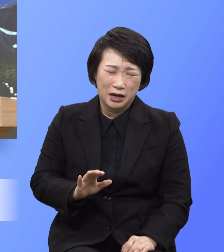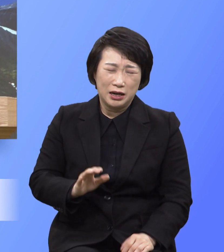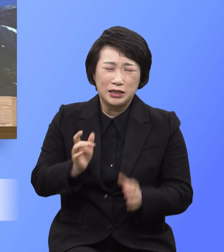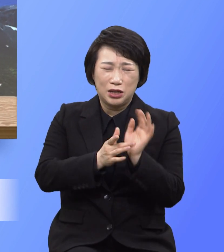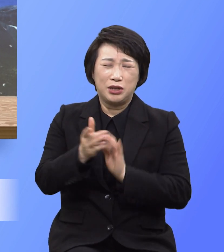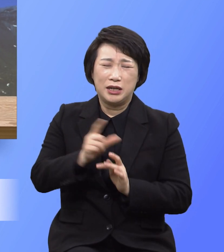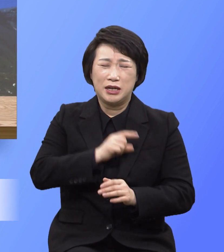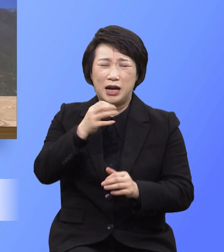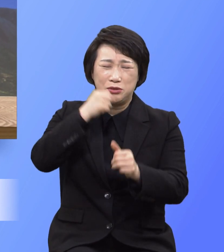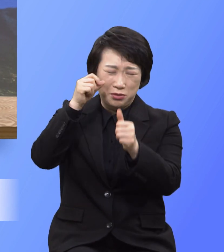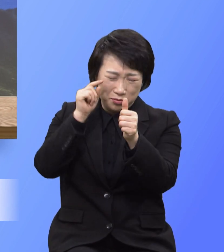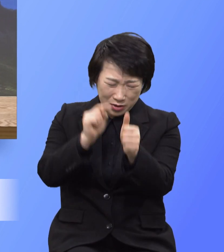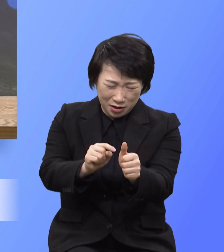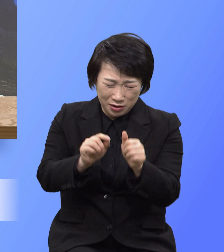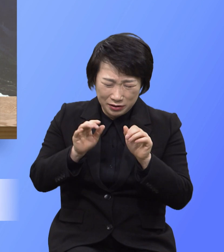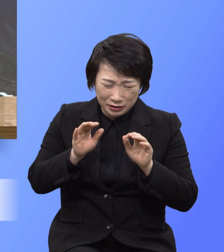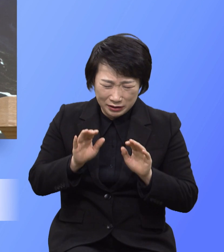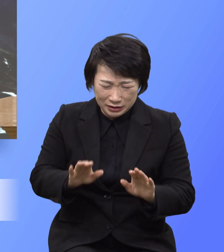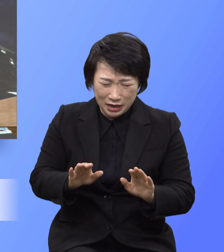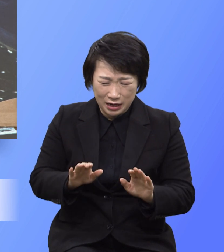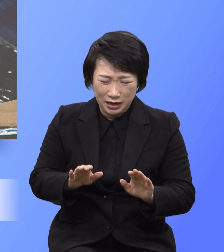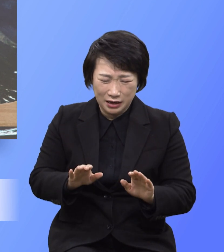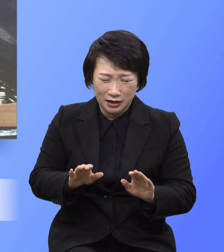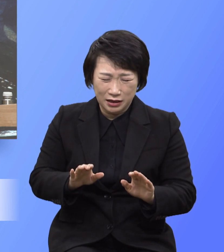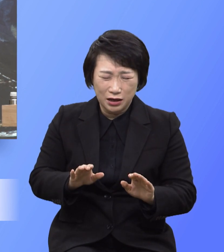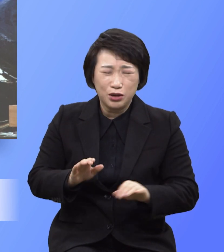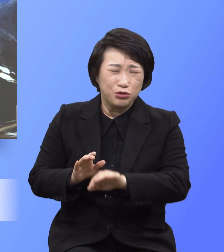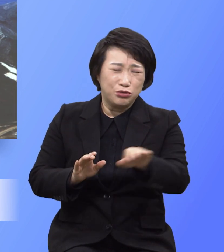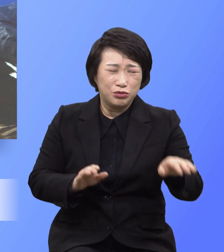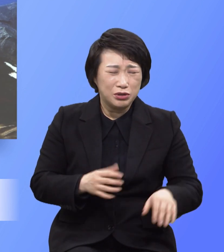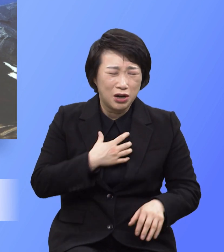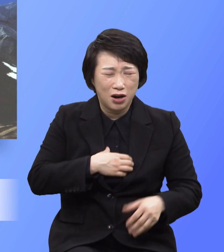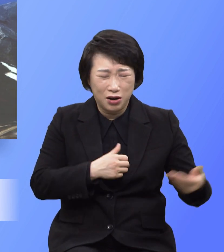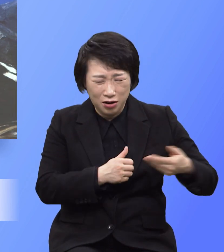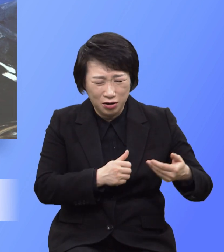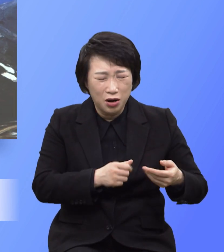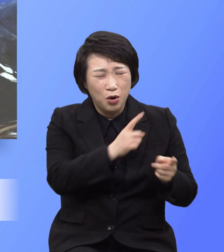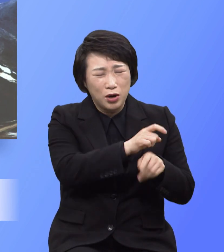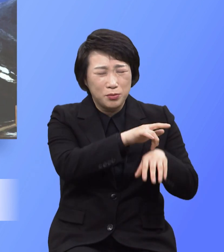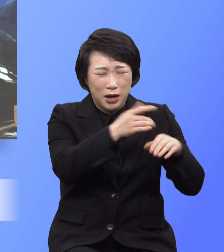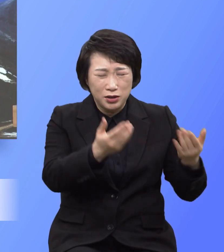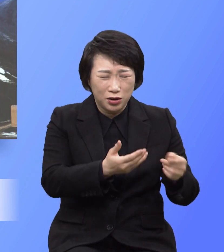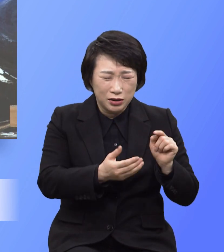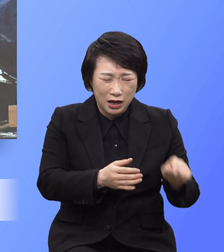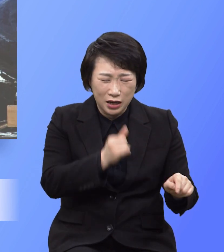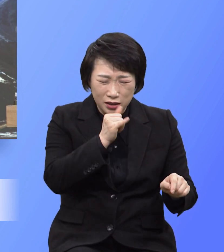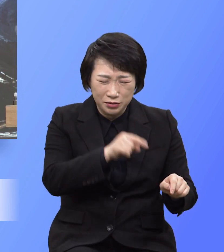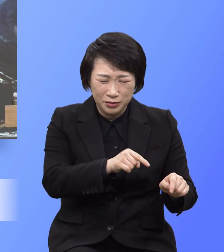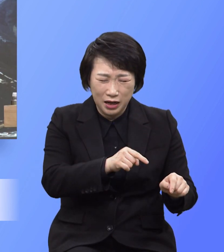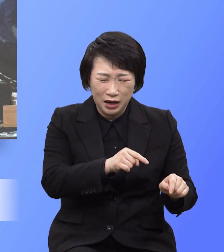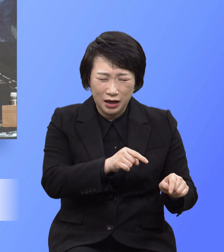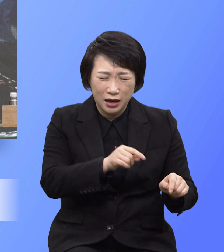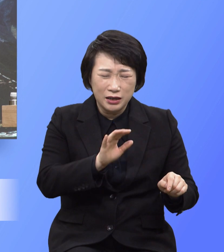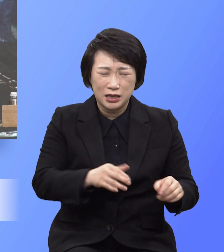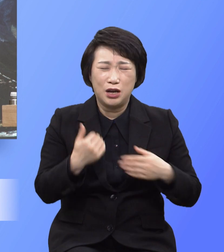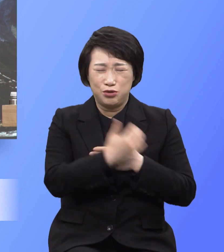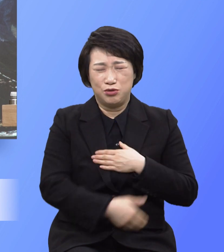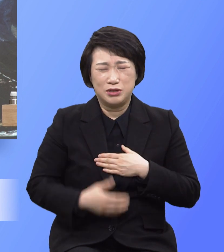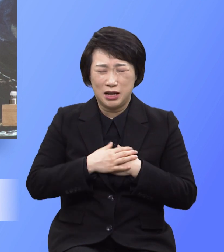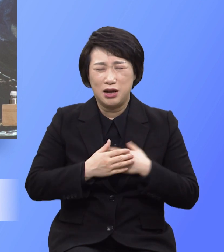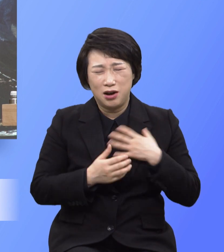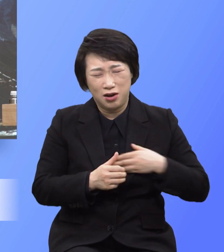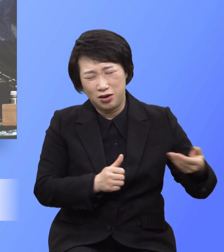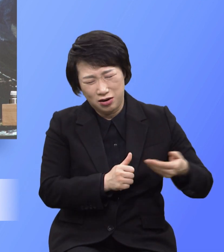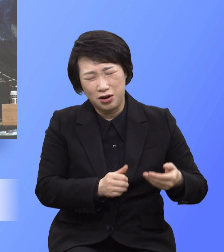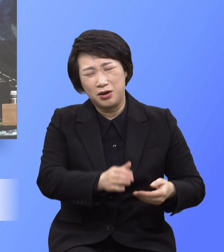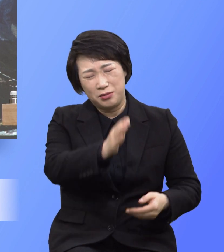그 이름으로 명령하노니 우리를 괴롭히는 마귀 사단 귀신아, 육체를